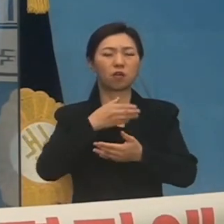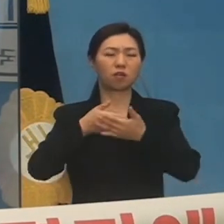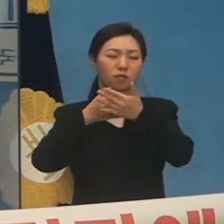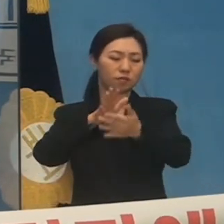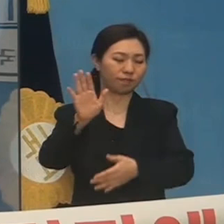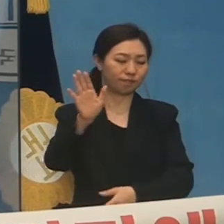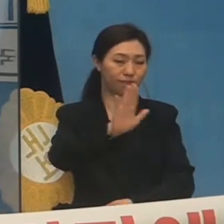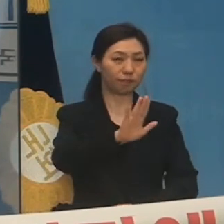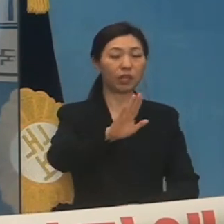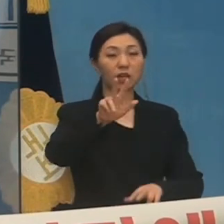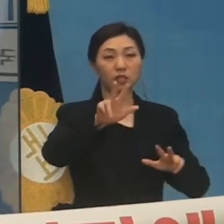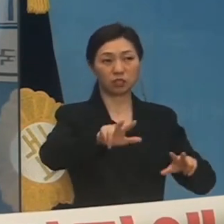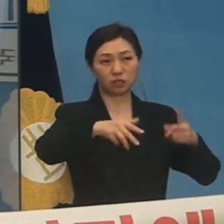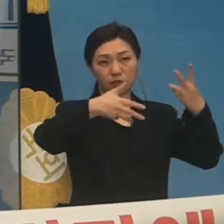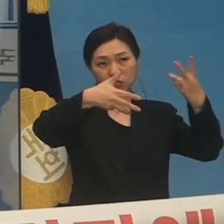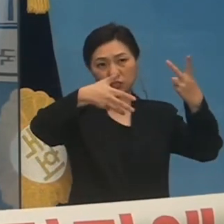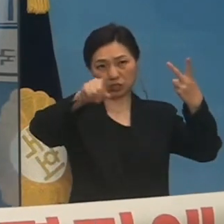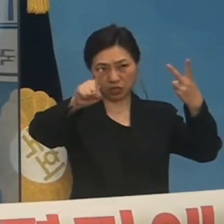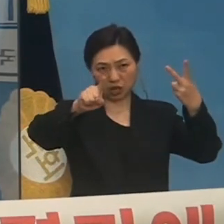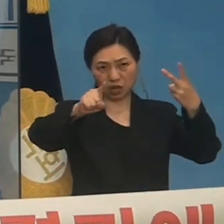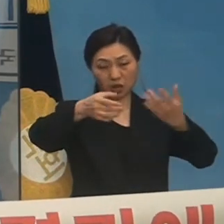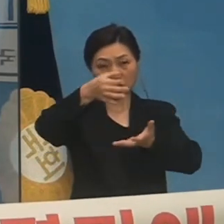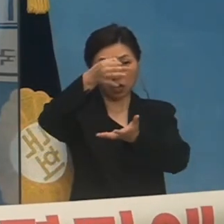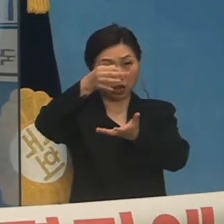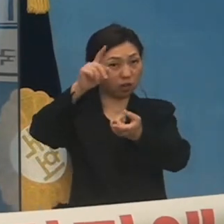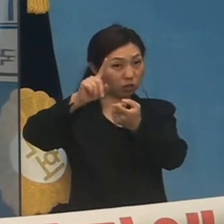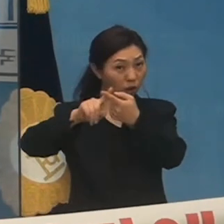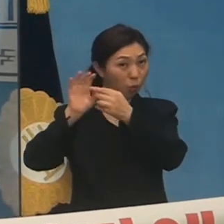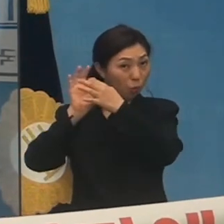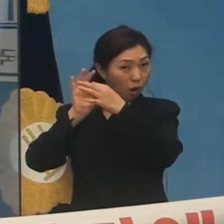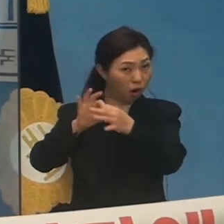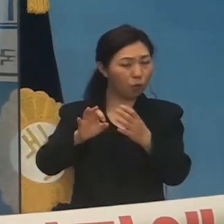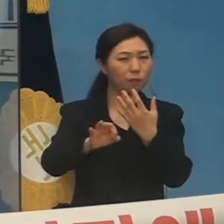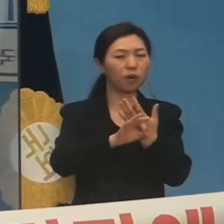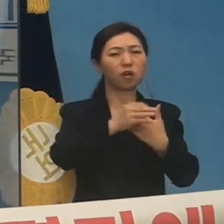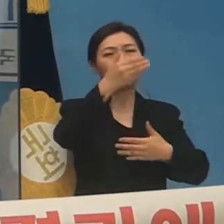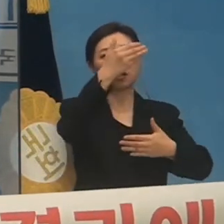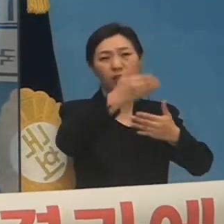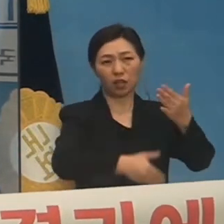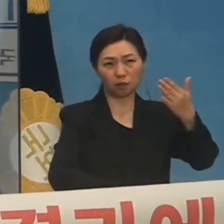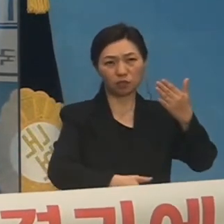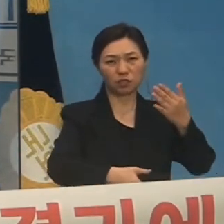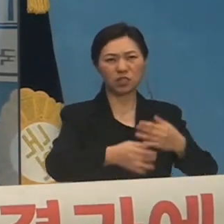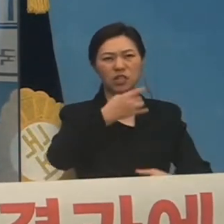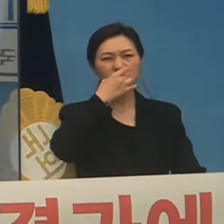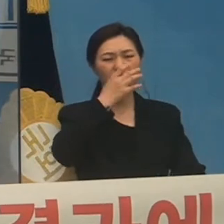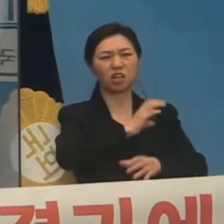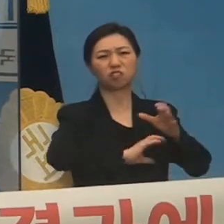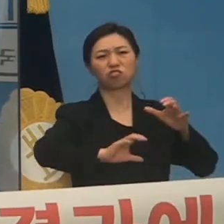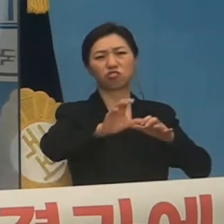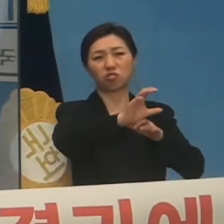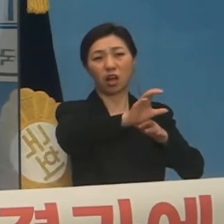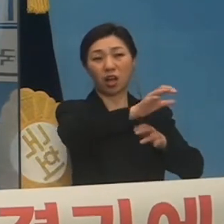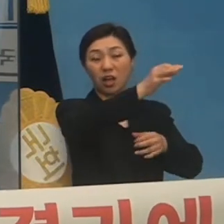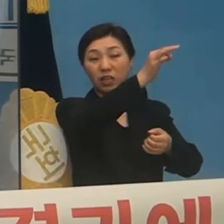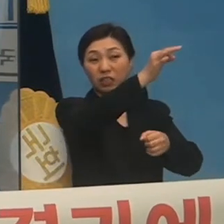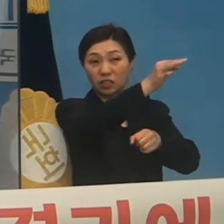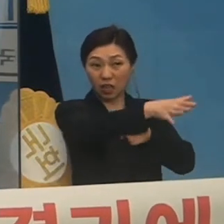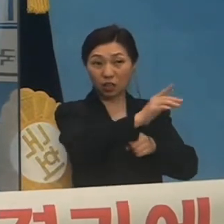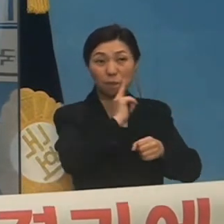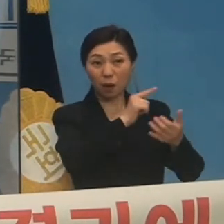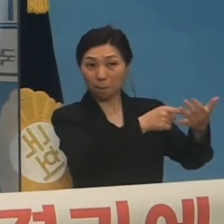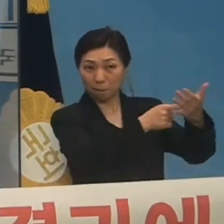현재의 2차 경매 가격 기준을 유지한다면 남은 물량에 대한 추가 경리가 있더라도 참여하지 않을